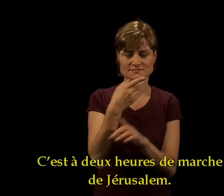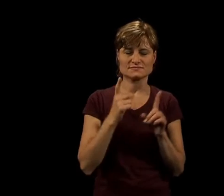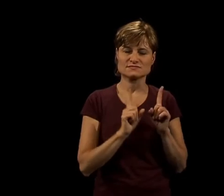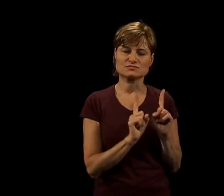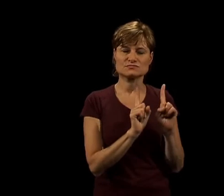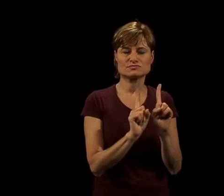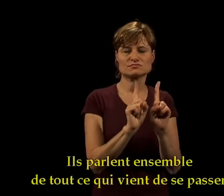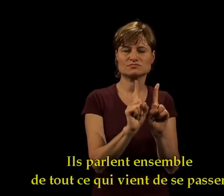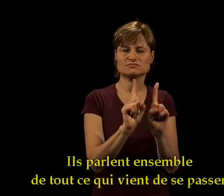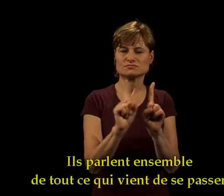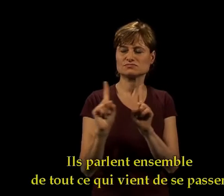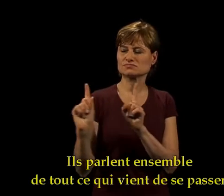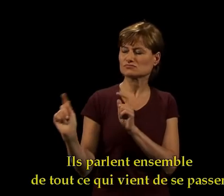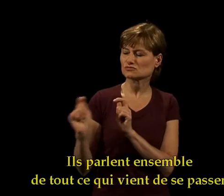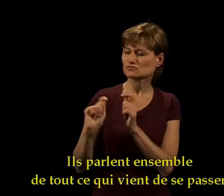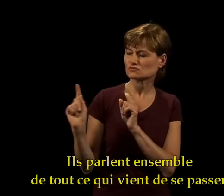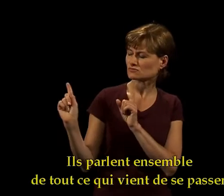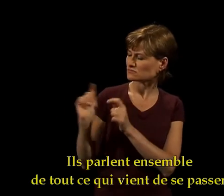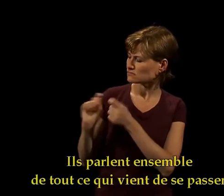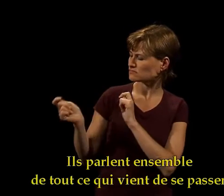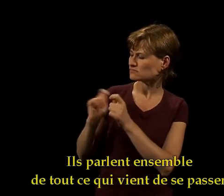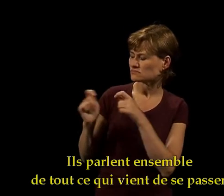Ils parlent ensemble de tout ce qui vient de se passer.